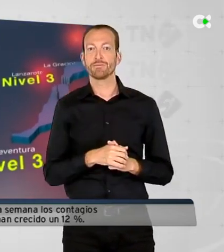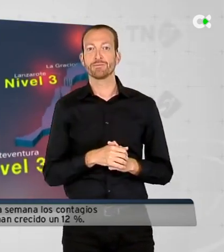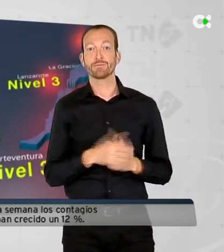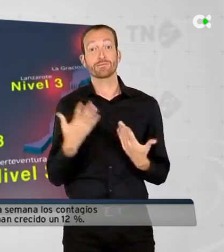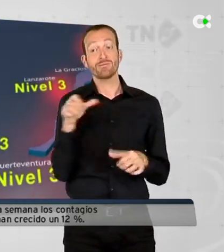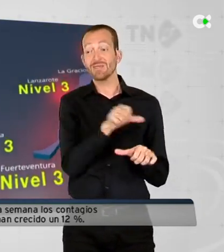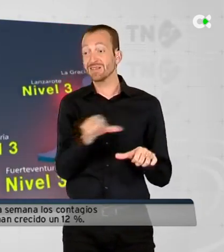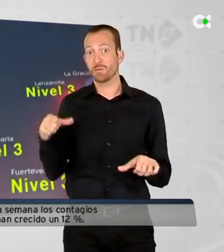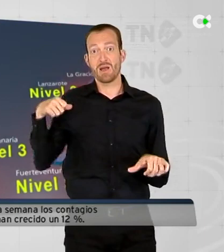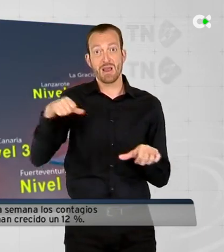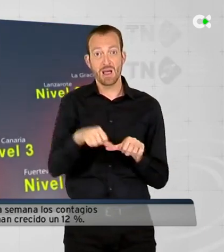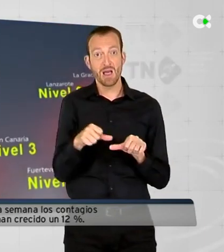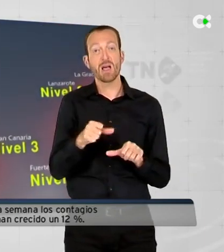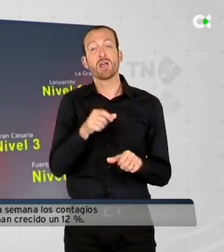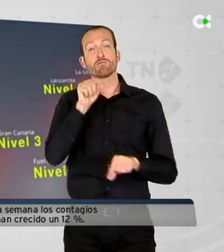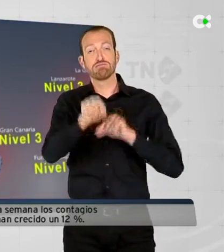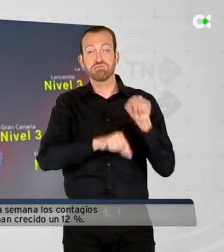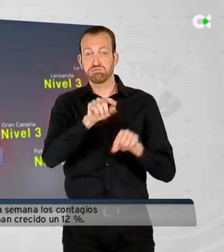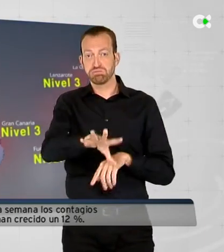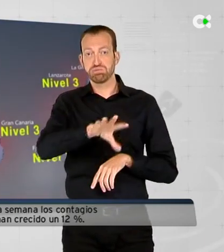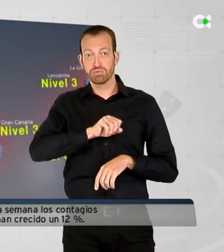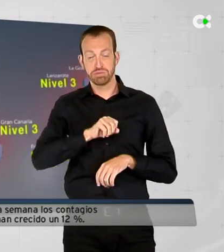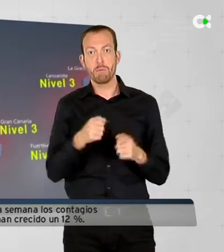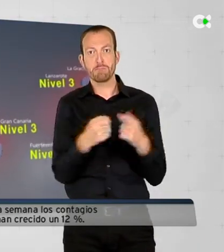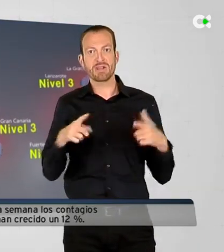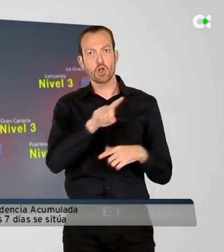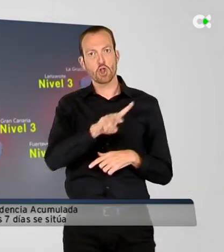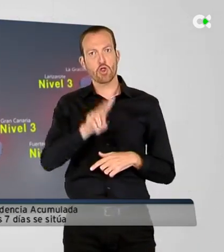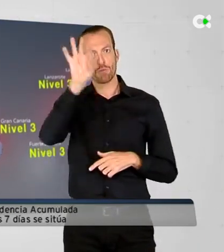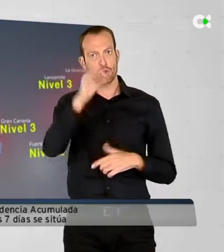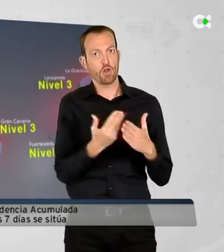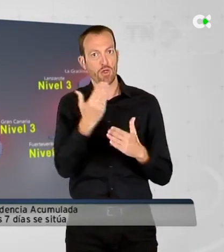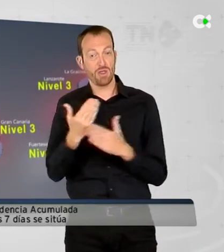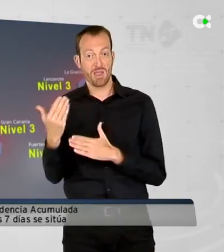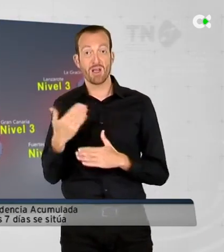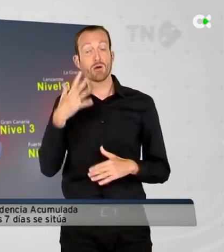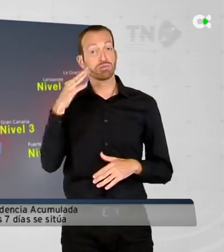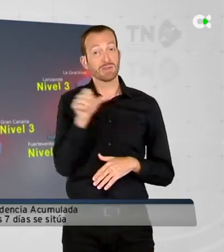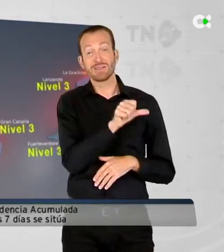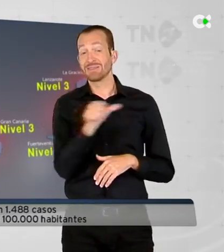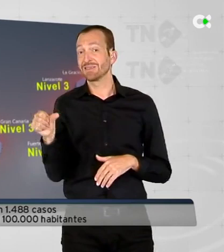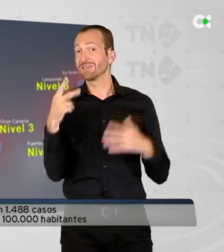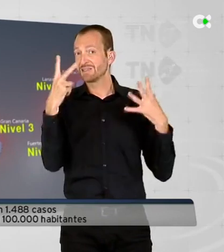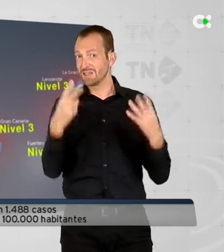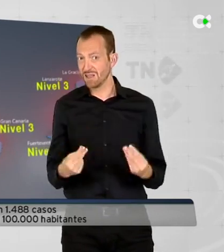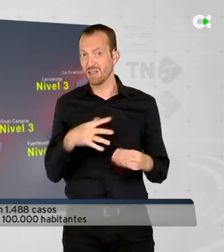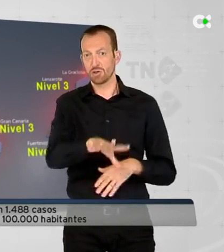última semana los contagios diarios han crecido un 12% la incidencia acumulada a los 7 días se sitúa en